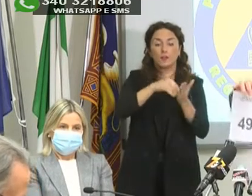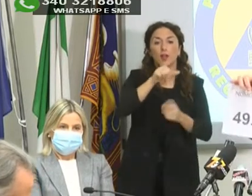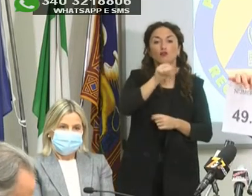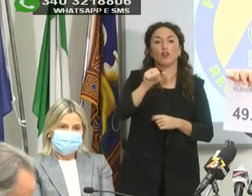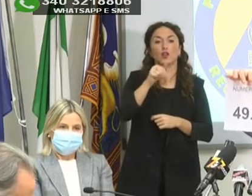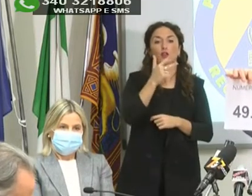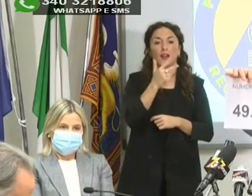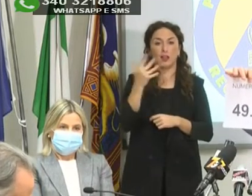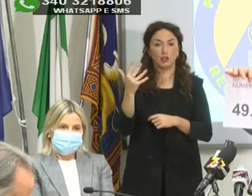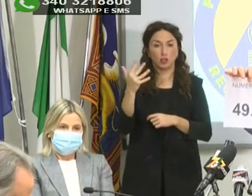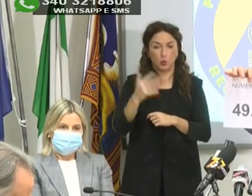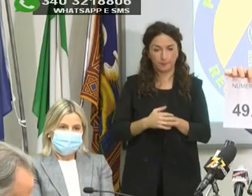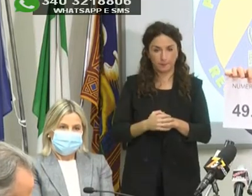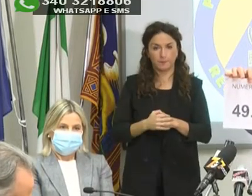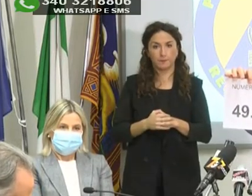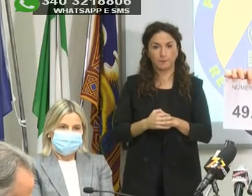49.135.